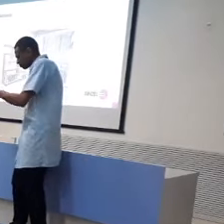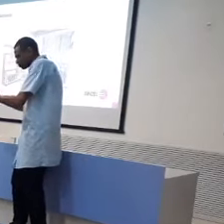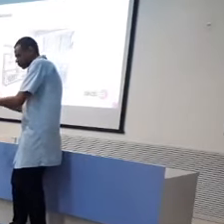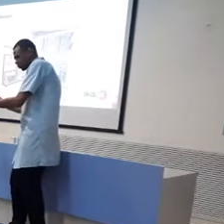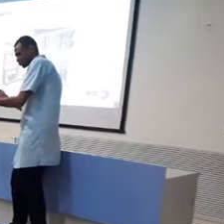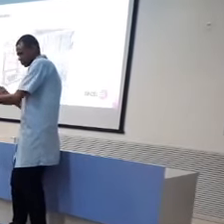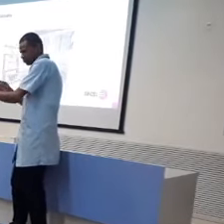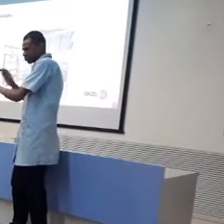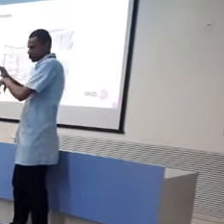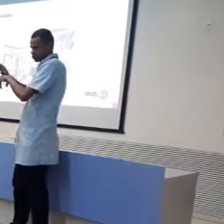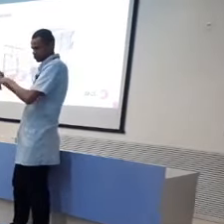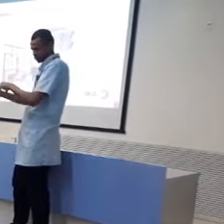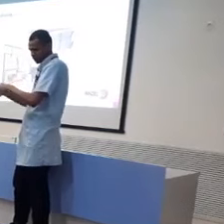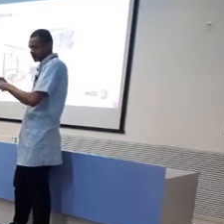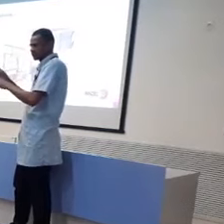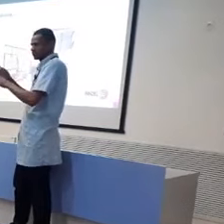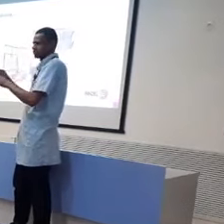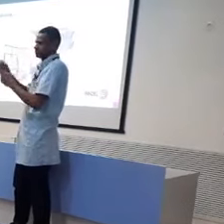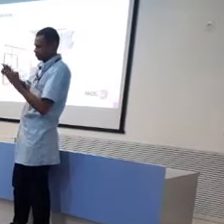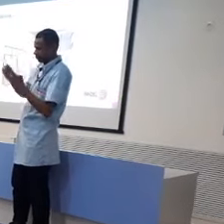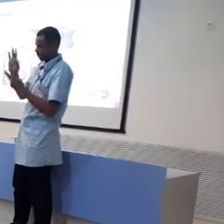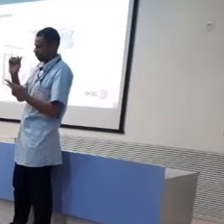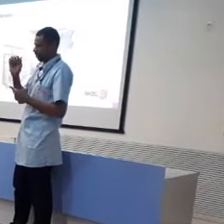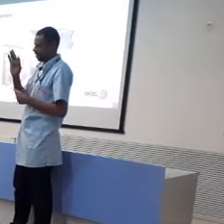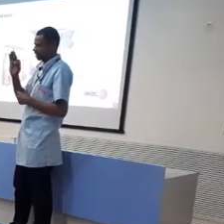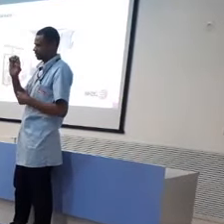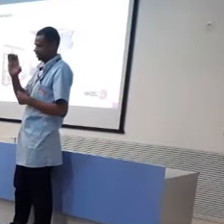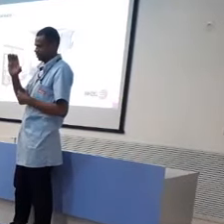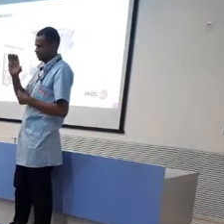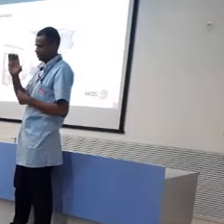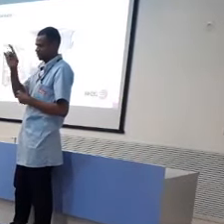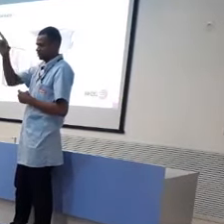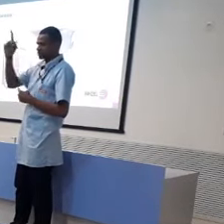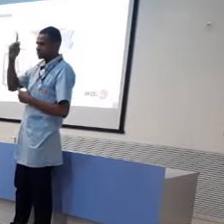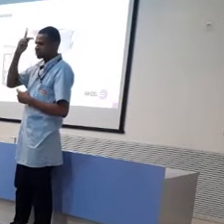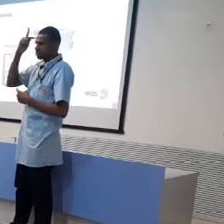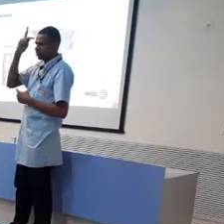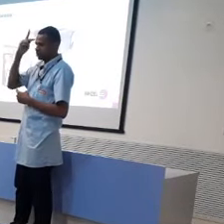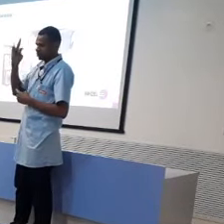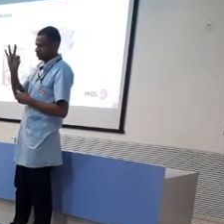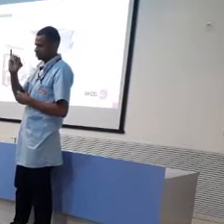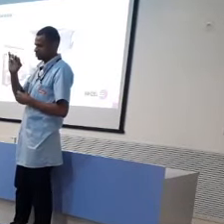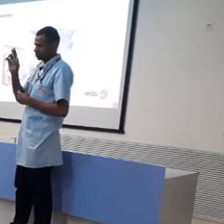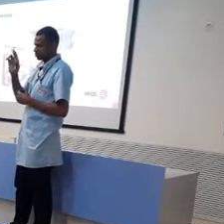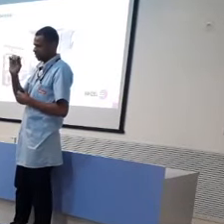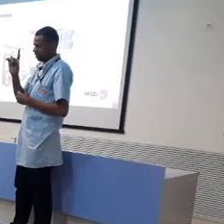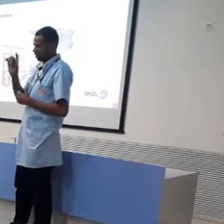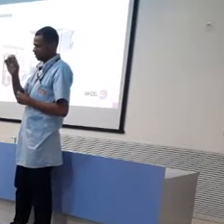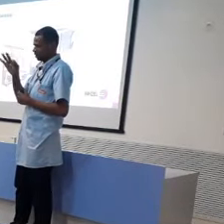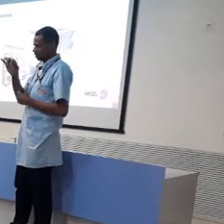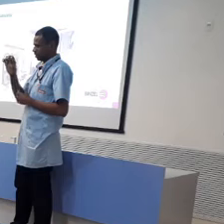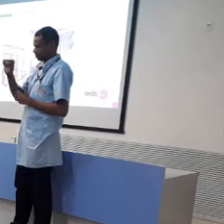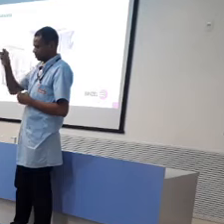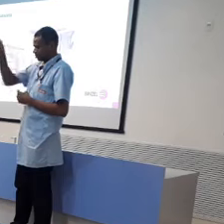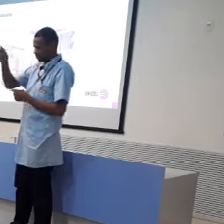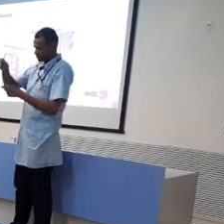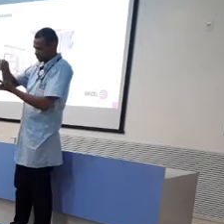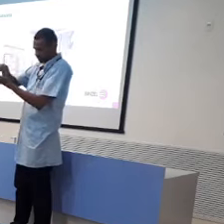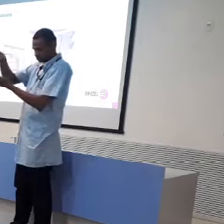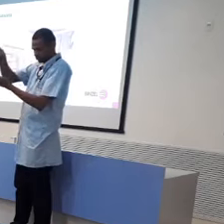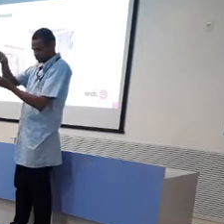em Tiradentes. E hoje eu acabei já a FATEC e estou fazendo engenharia elétrica. Tá? Então, vamos